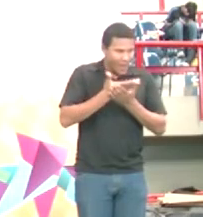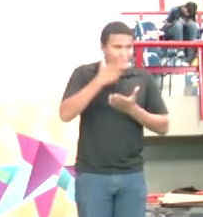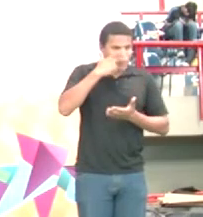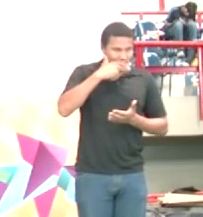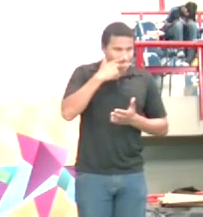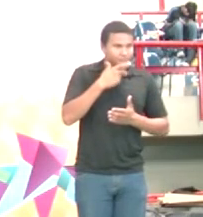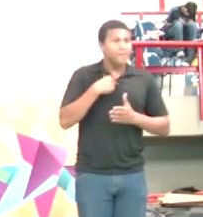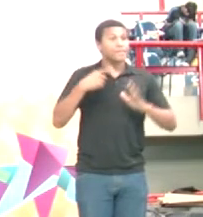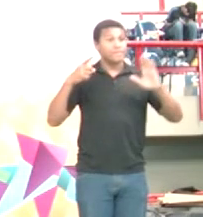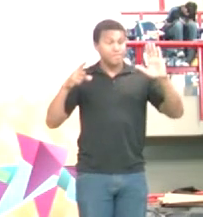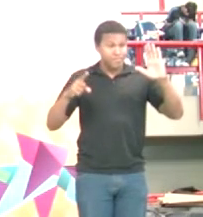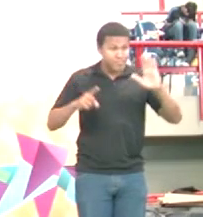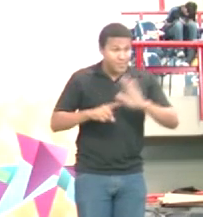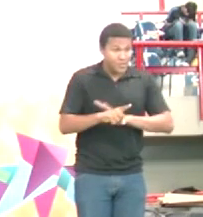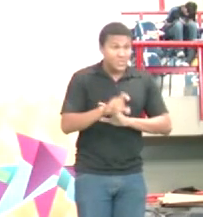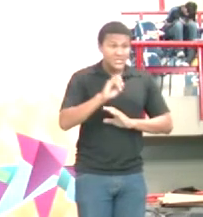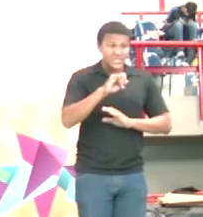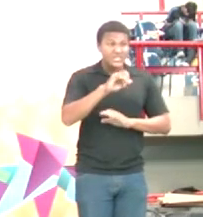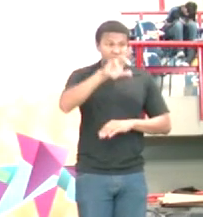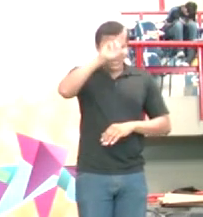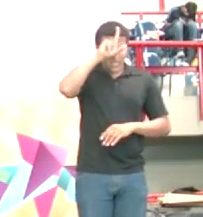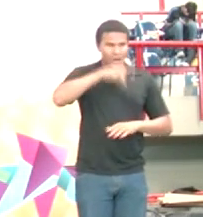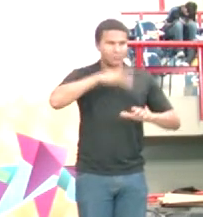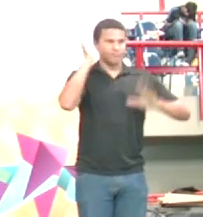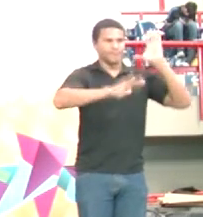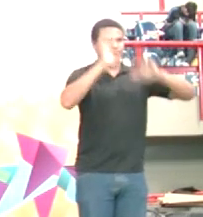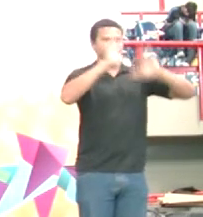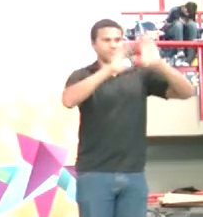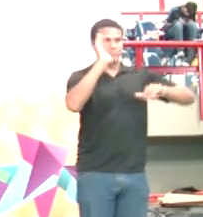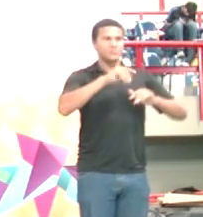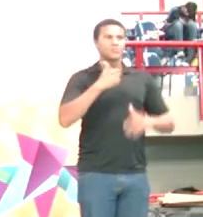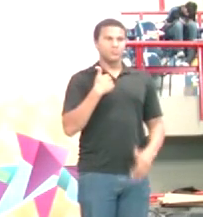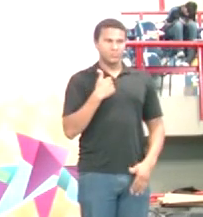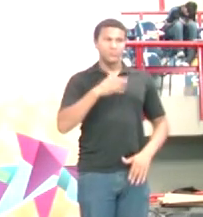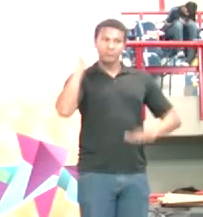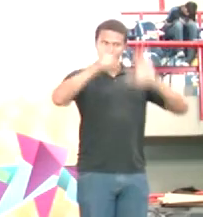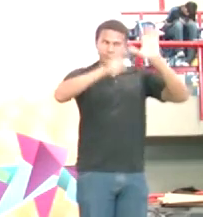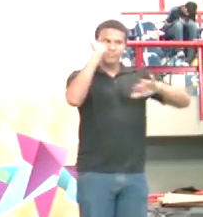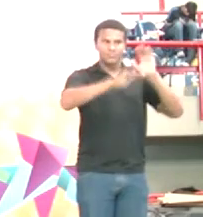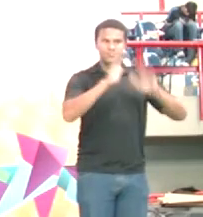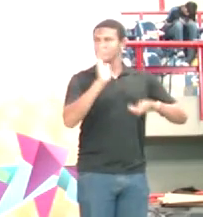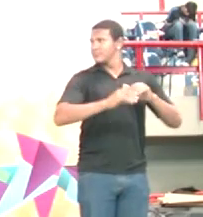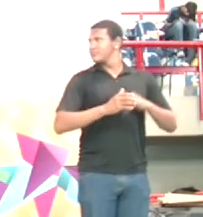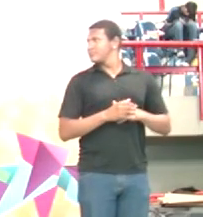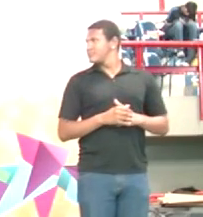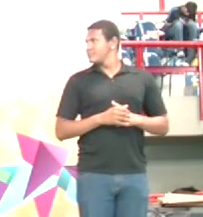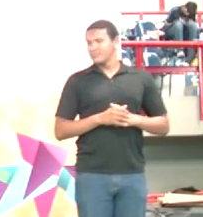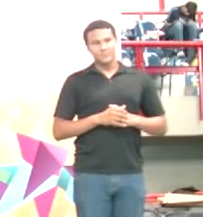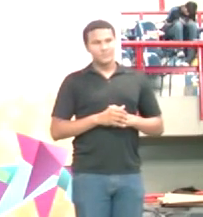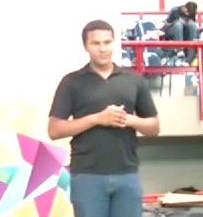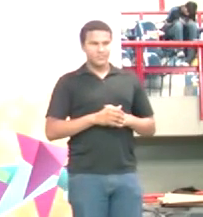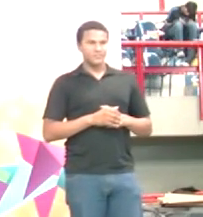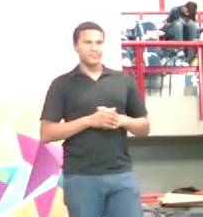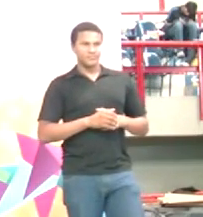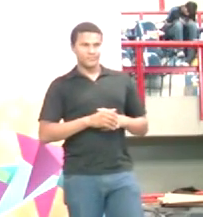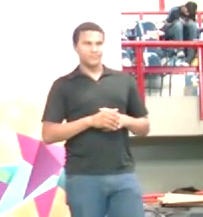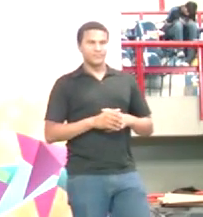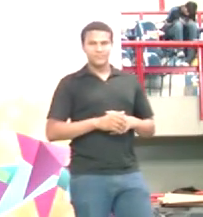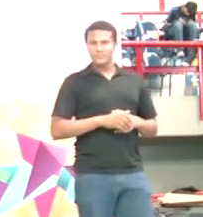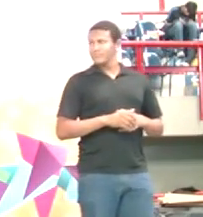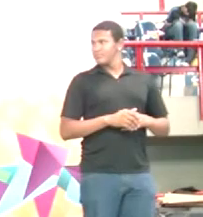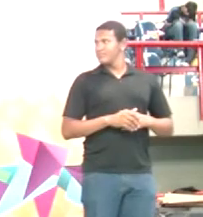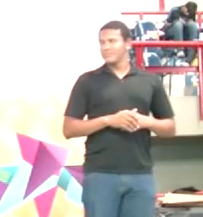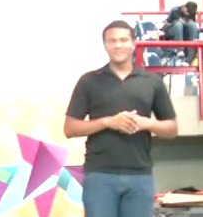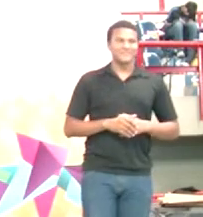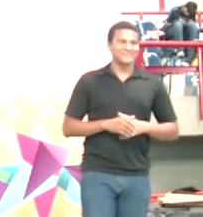que eu pergunto agora. Se você errar, leva um salga. Leva um salga. Vamos lá, preste atenção. Leva um